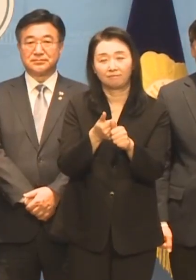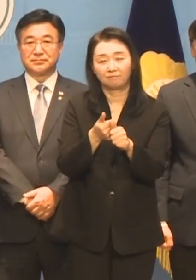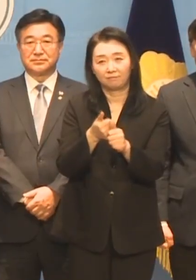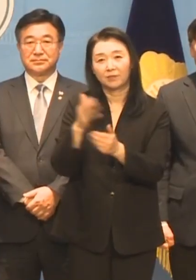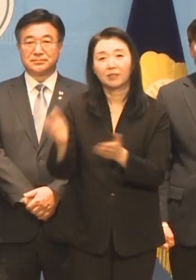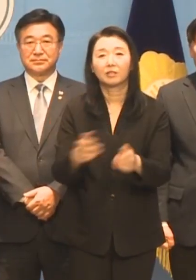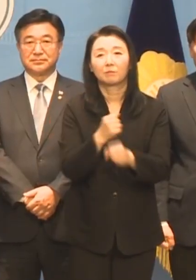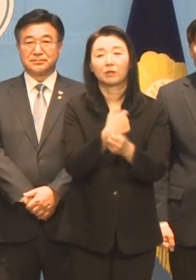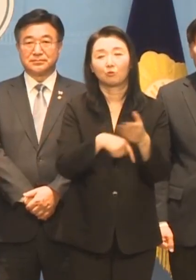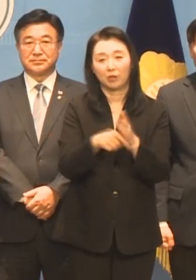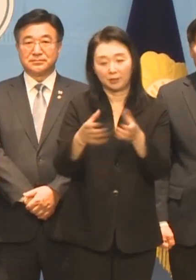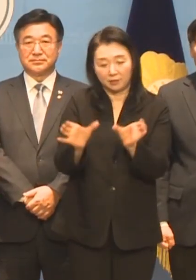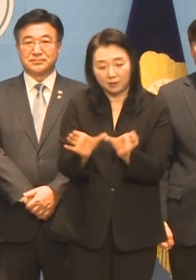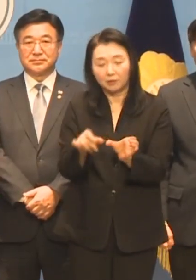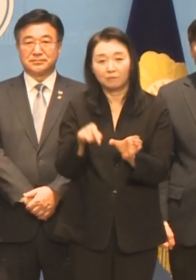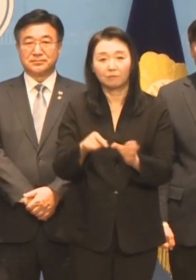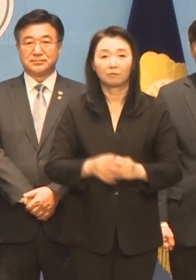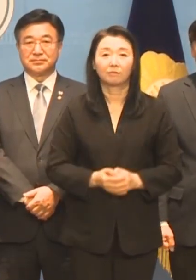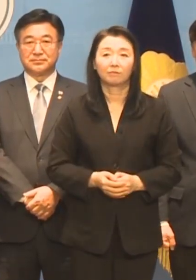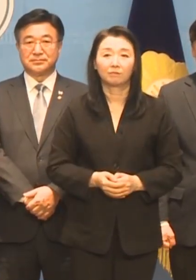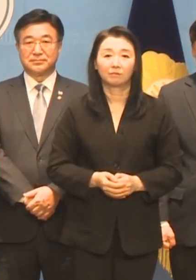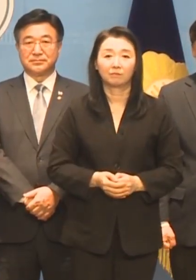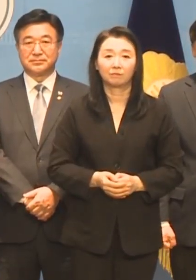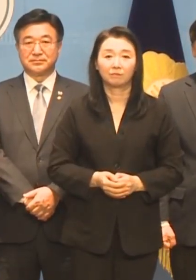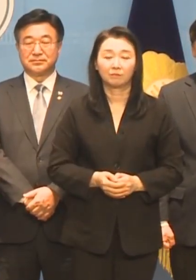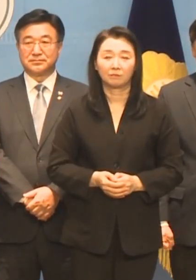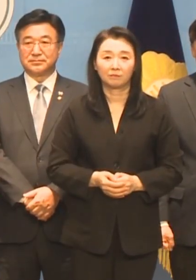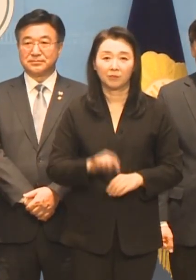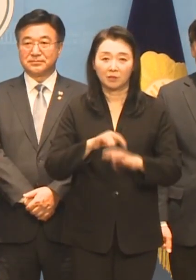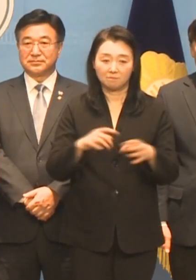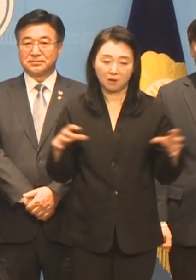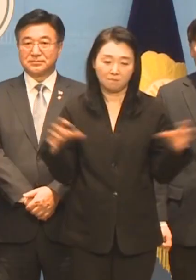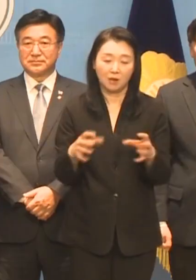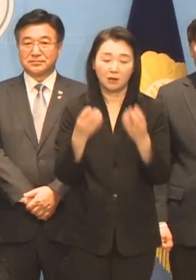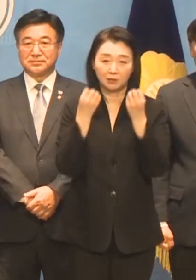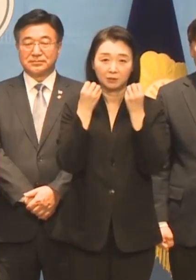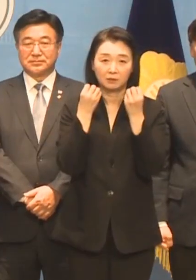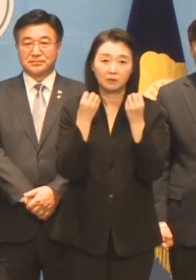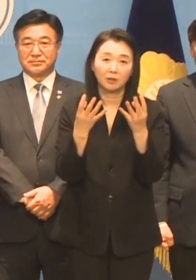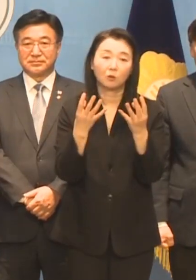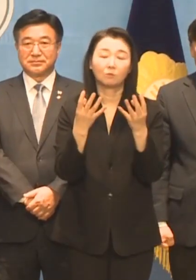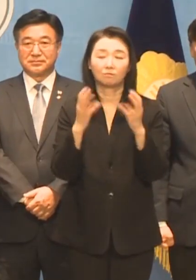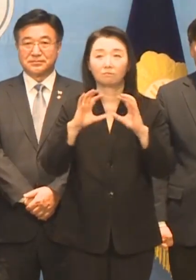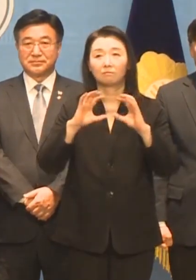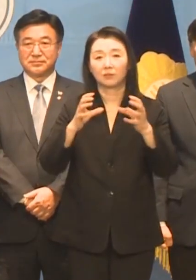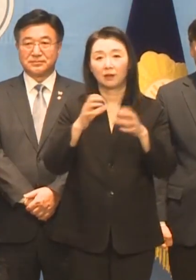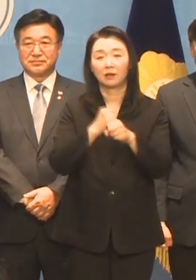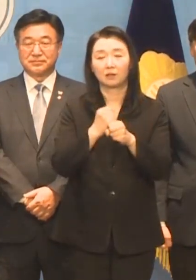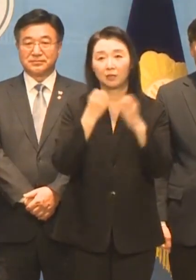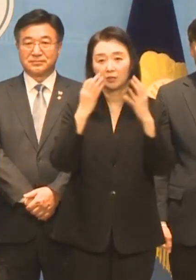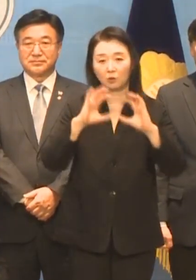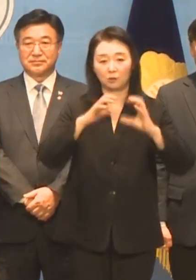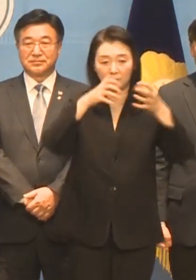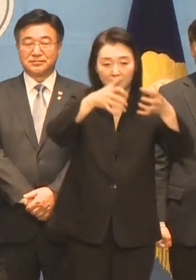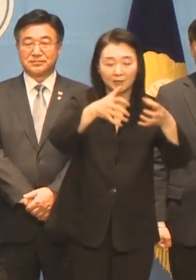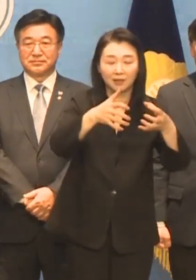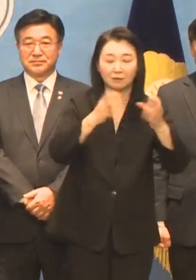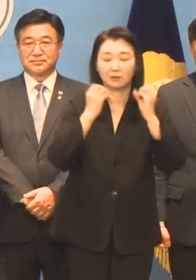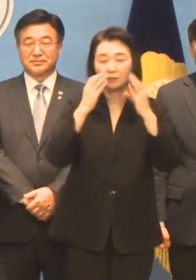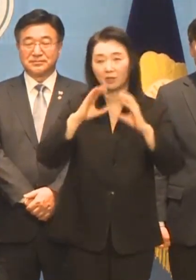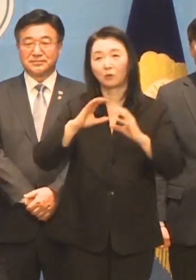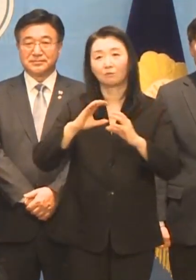팀입니다. 에너지를 결집해서 새로운 사회를, 새로운 세상을, 새로운